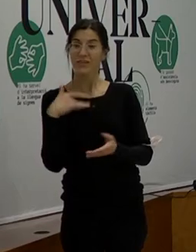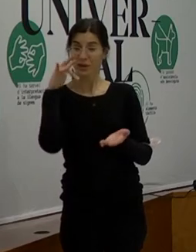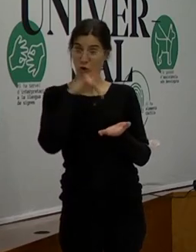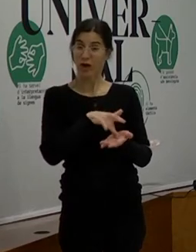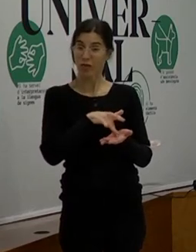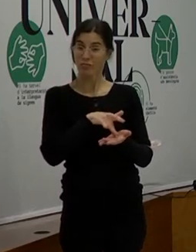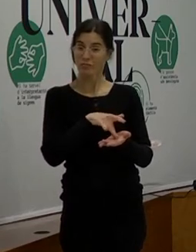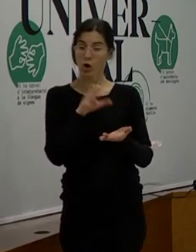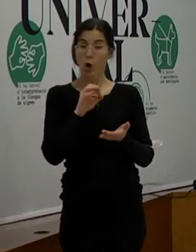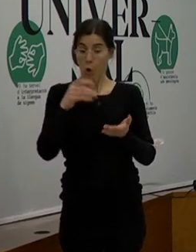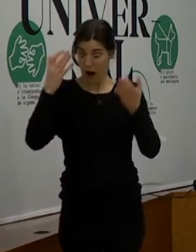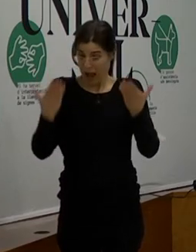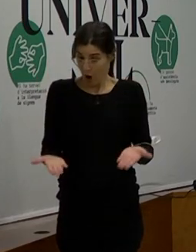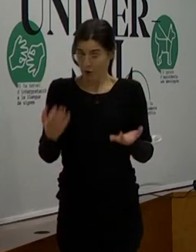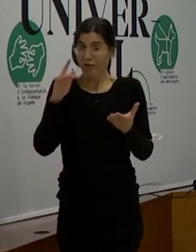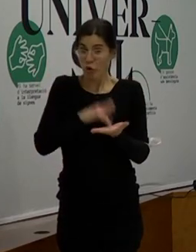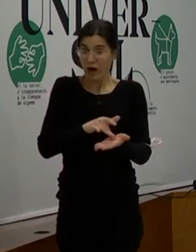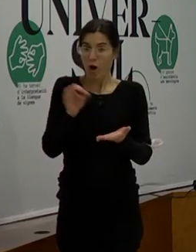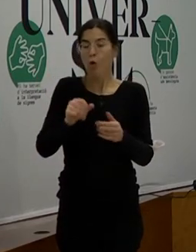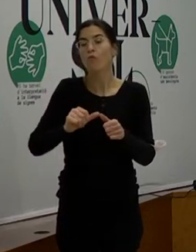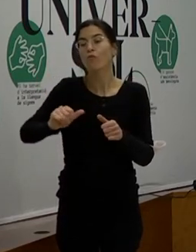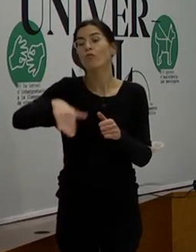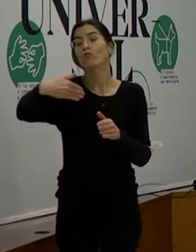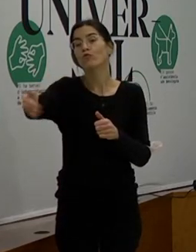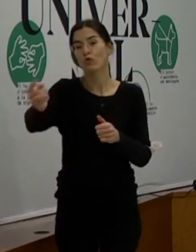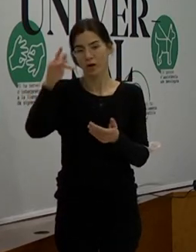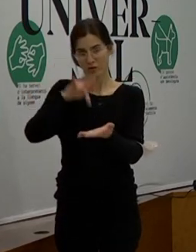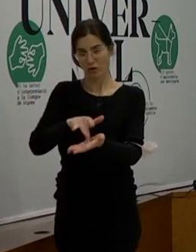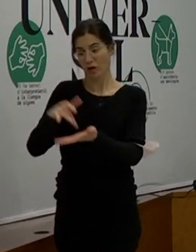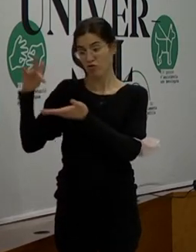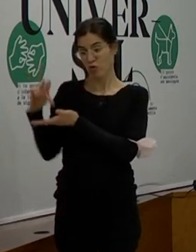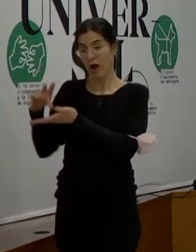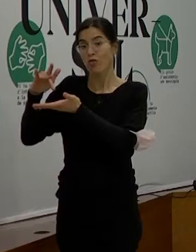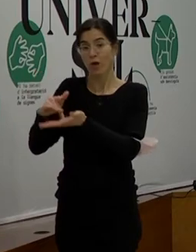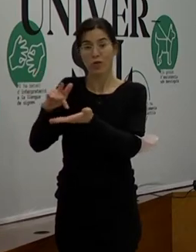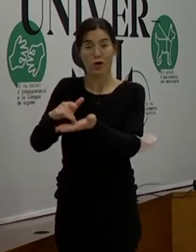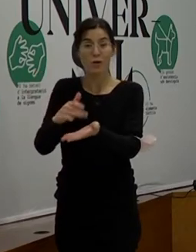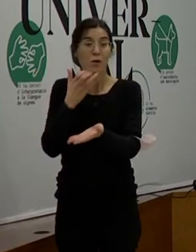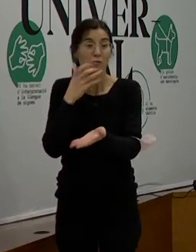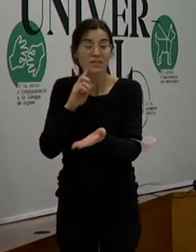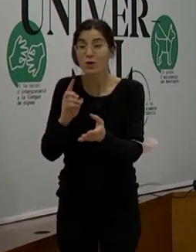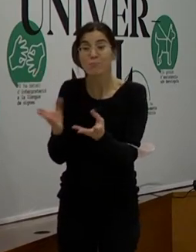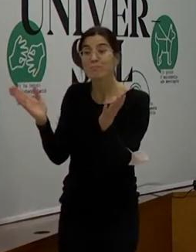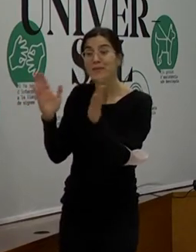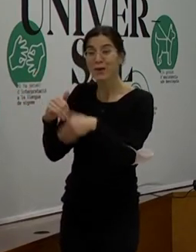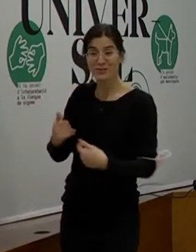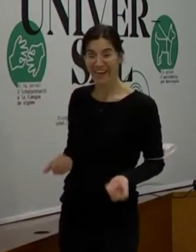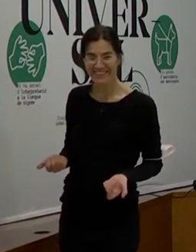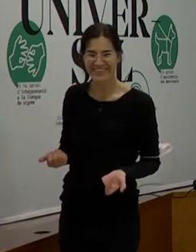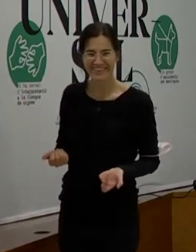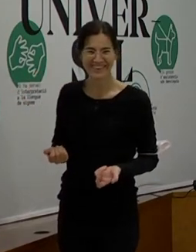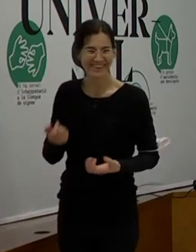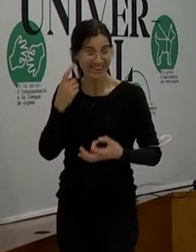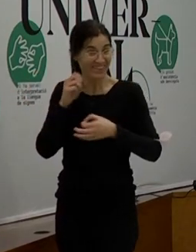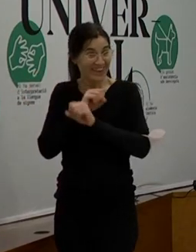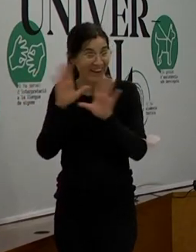estat, estàs o estaràs. Perquè si no, ja no estàs. Te has ido. ¿Te